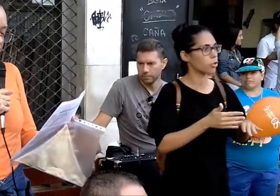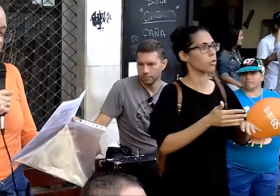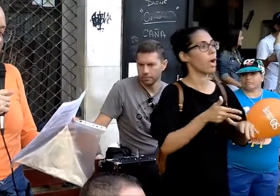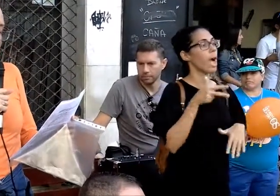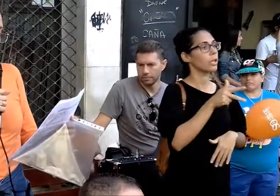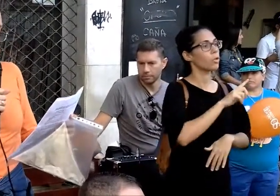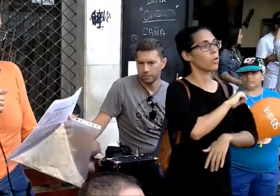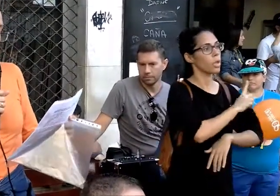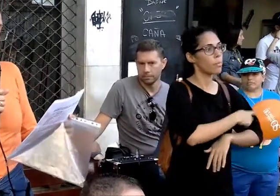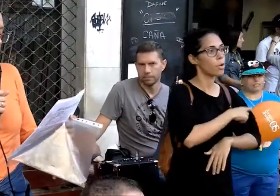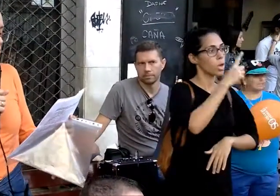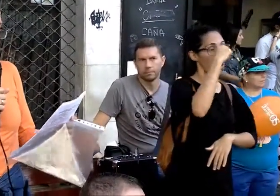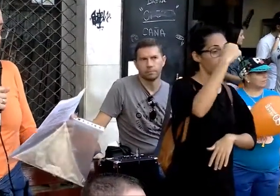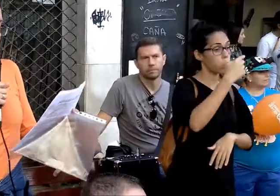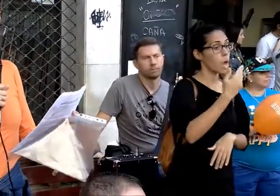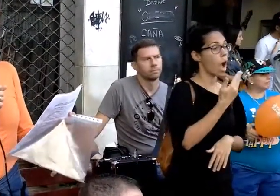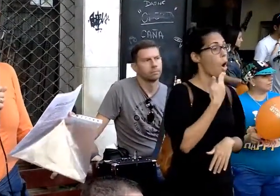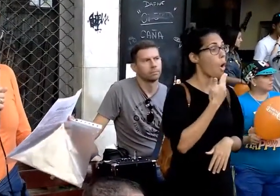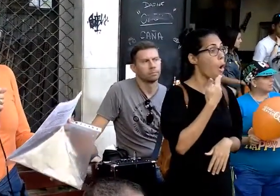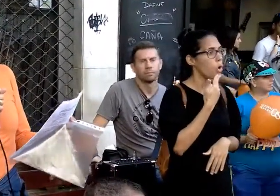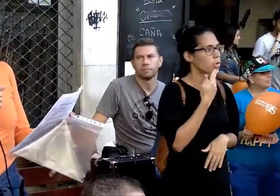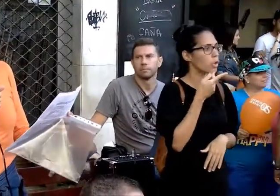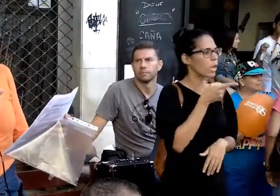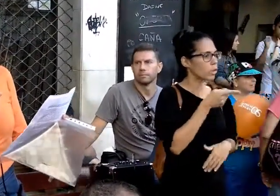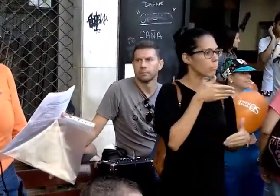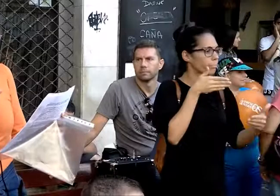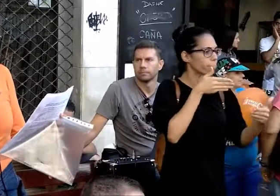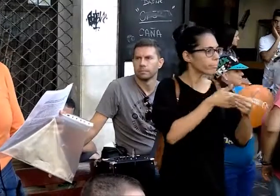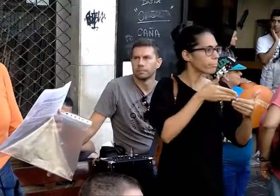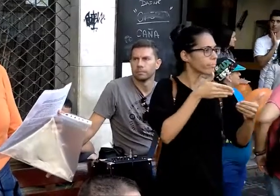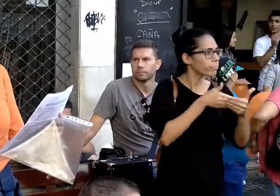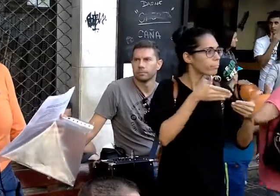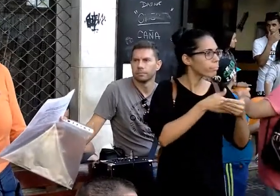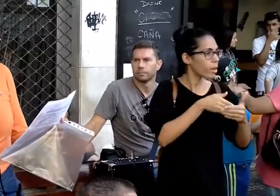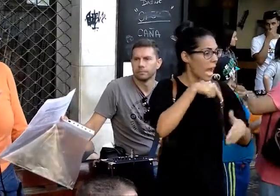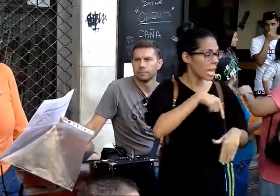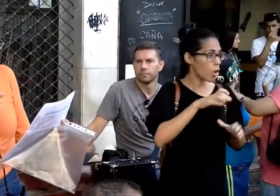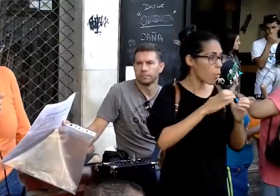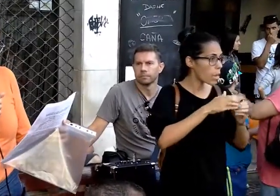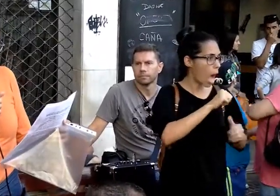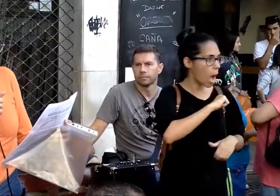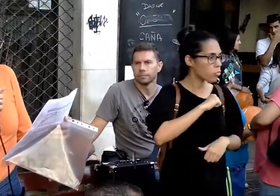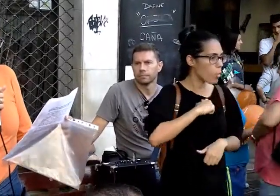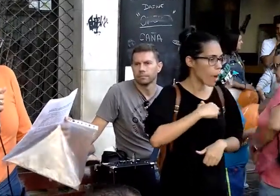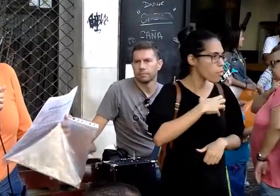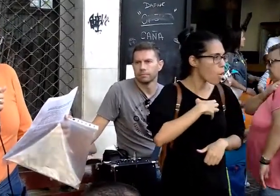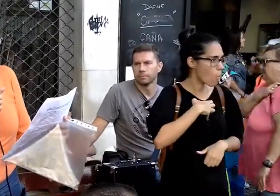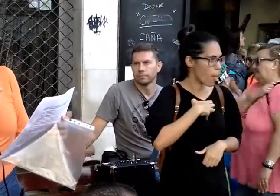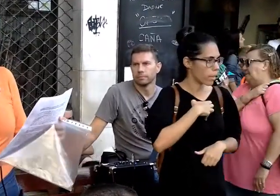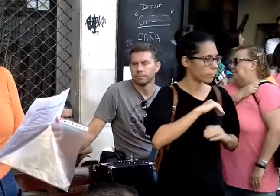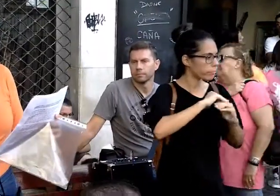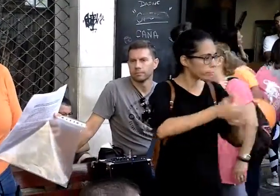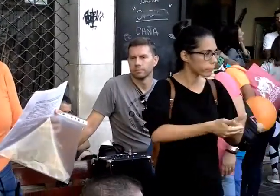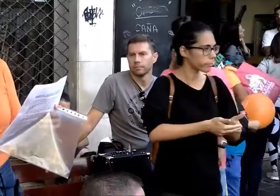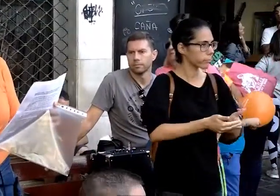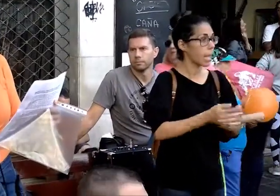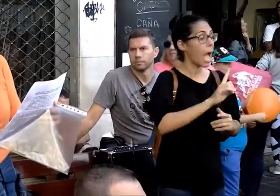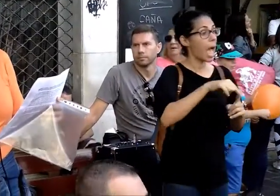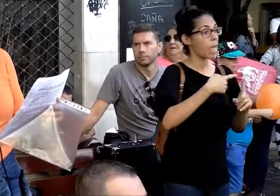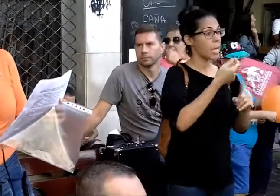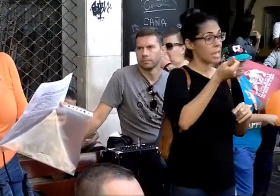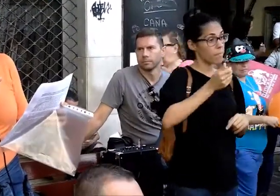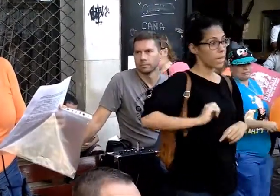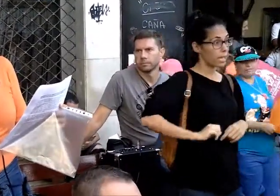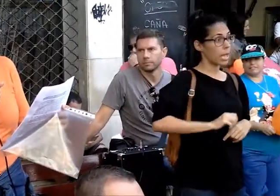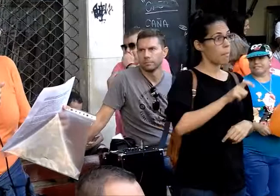cultura y al ocio no puede seguir estando vetado en nuestra comunidad autónoma. La brecha salarial respecto a las